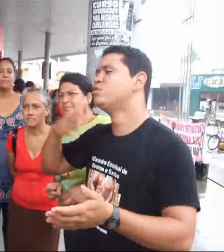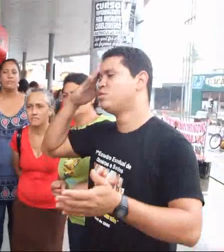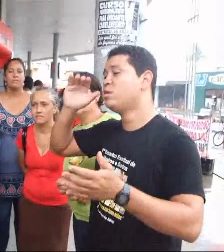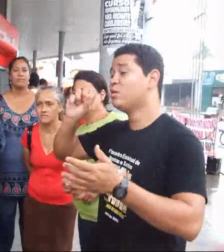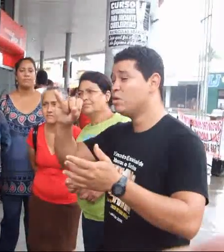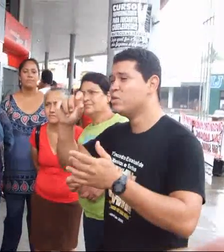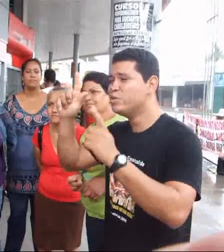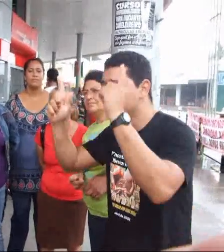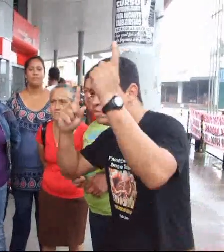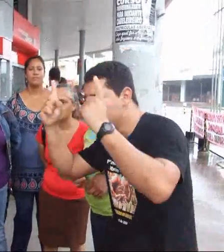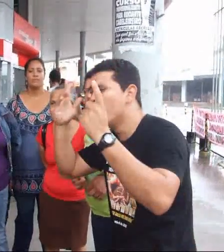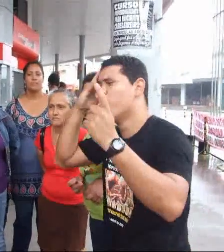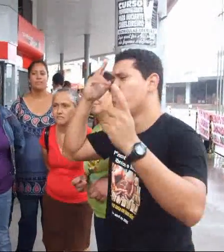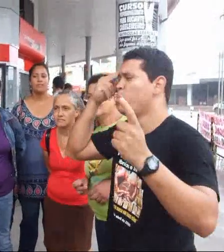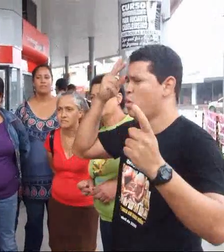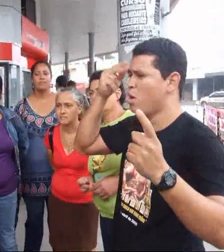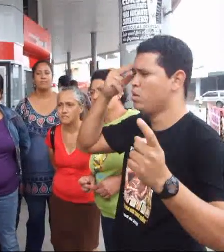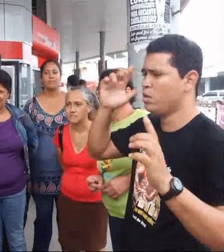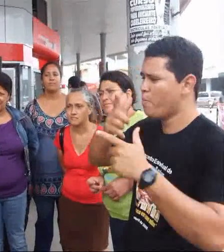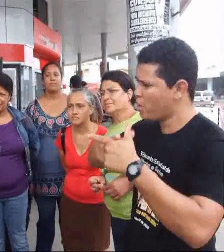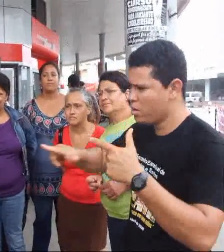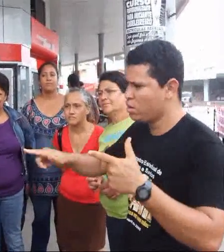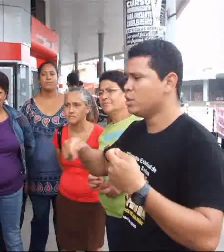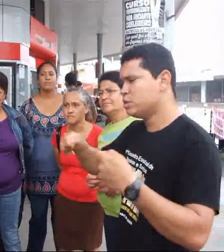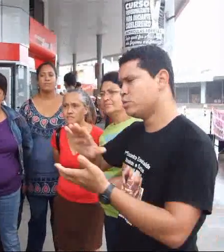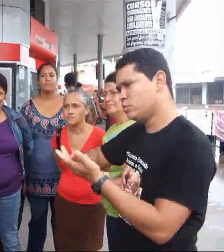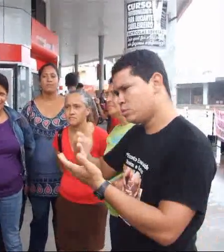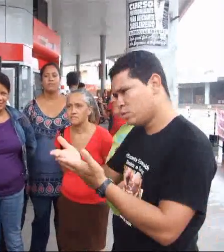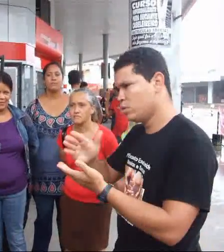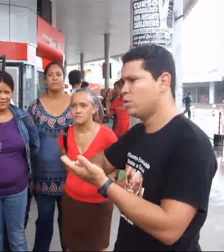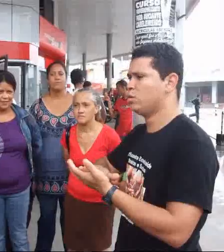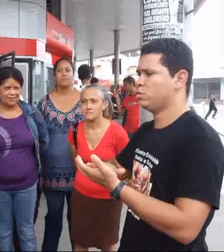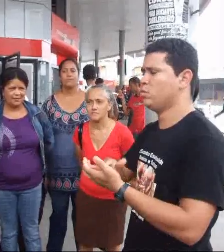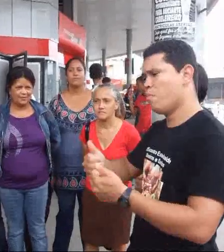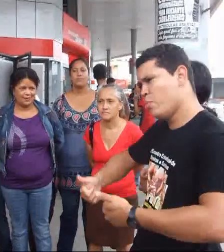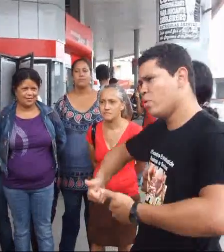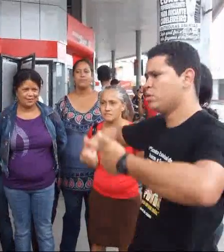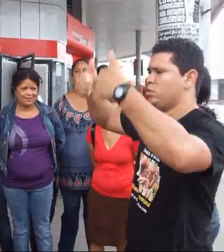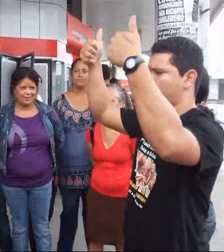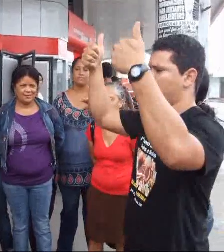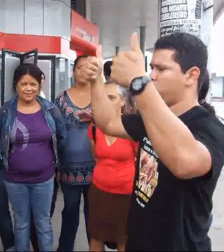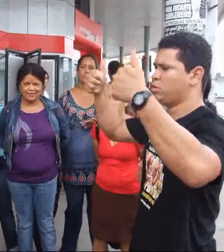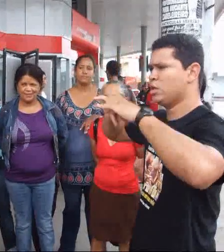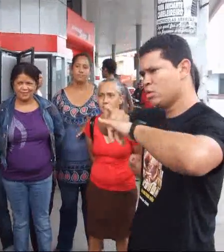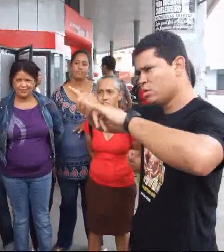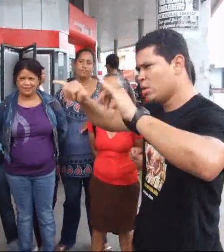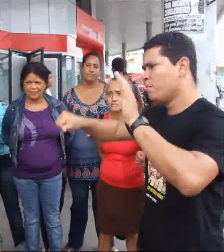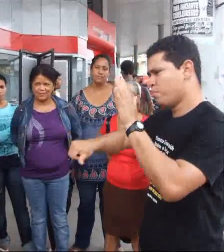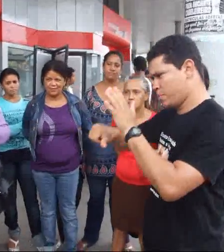conhecer a Libra vai ajudar as pessoas. Então, sem problemas, a Libra é boa, muito bom.